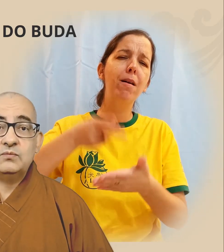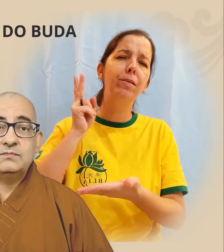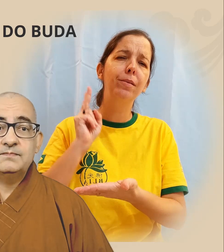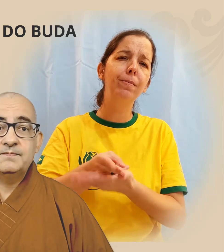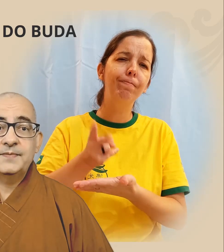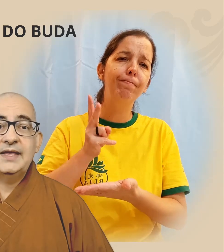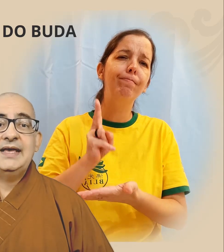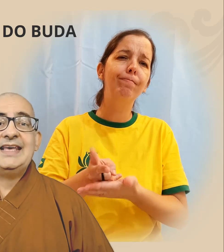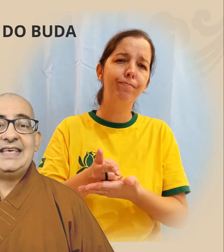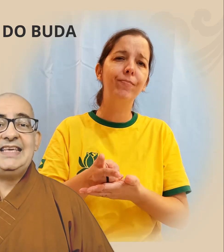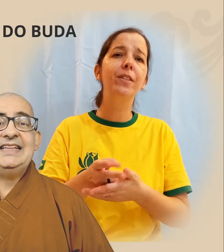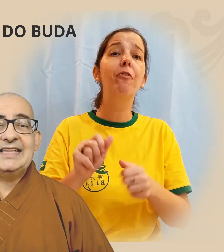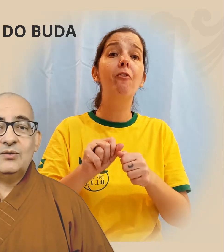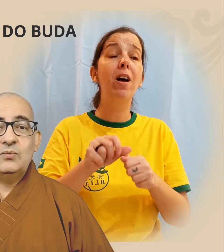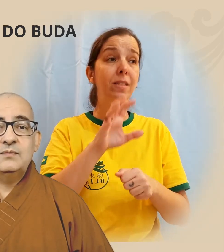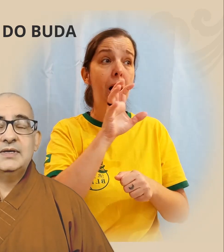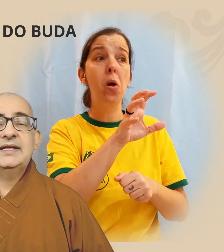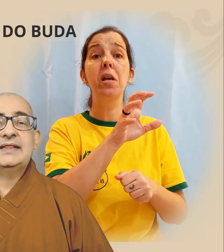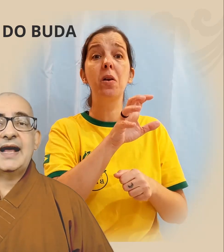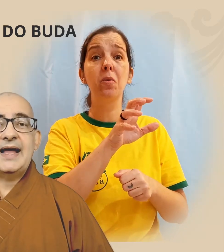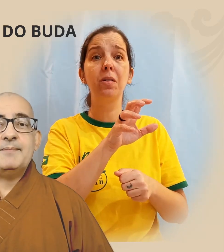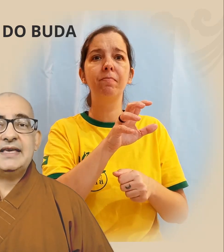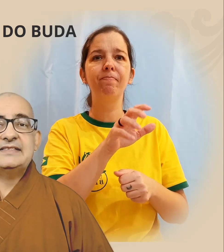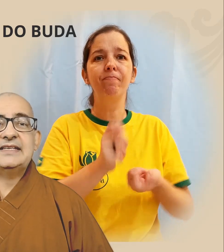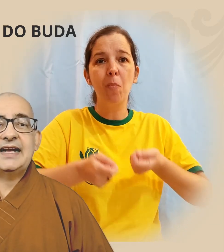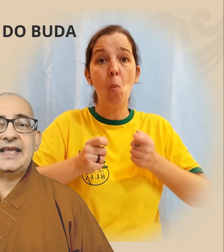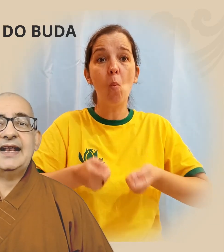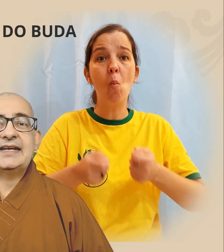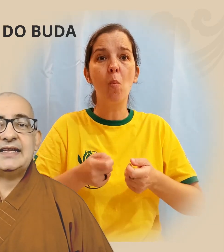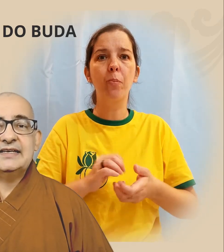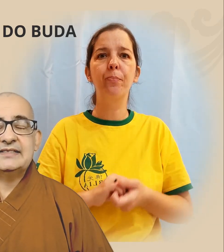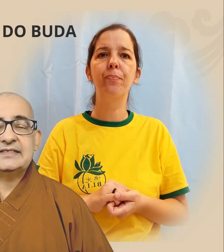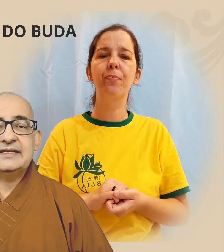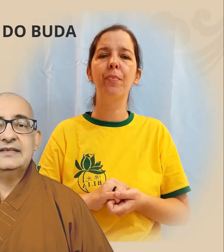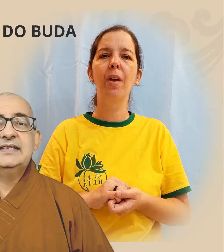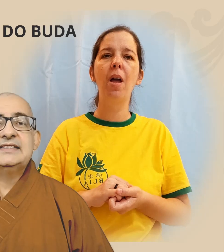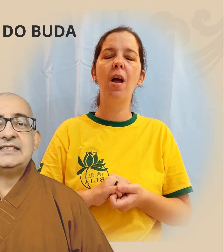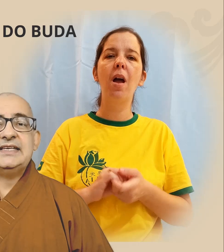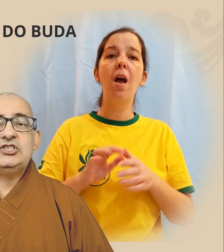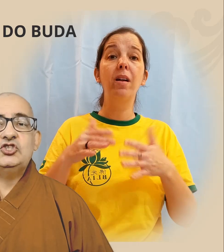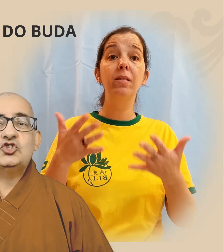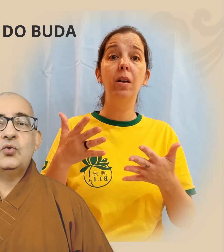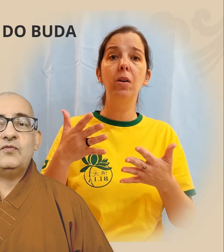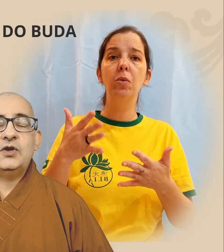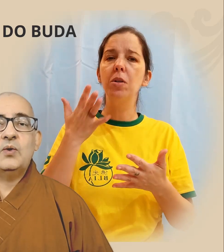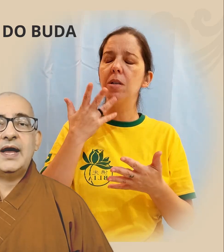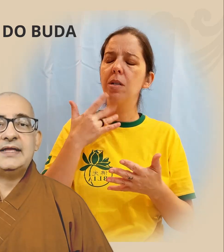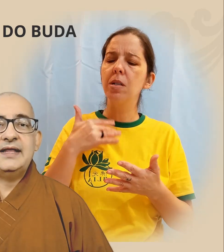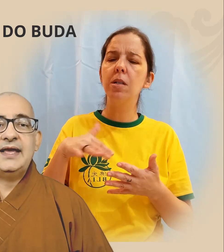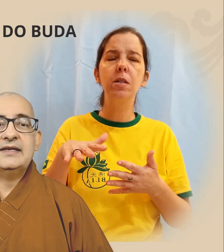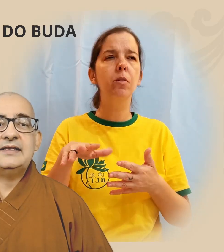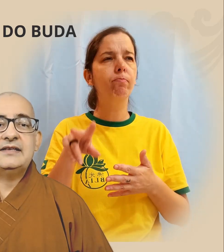função. E então, na cabeça daquela criança, se dissolveu